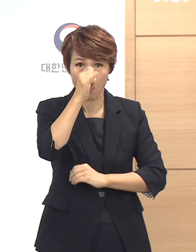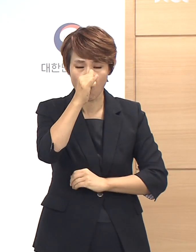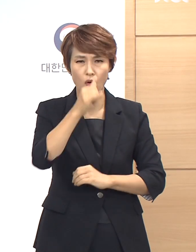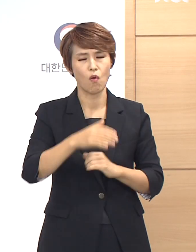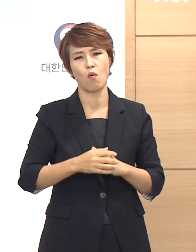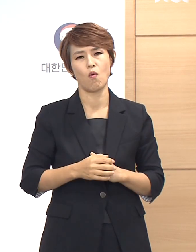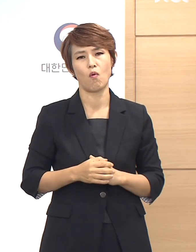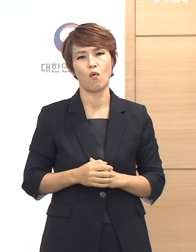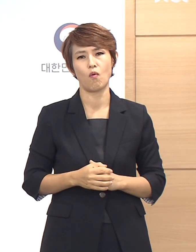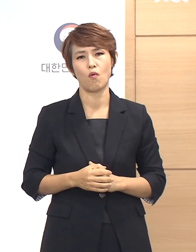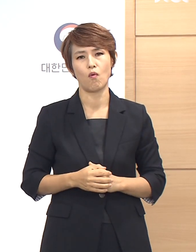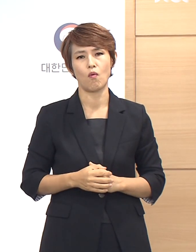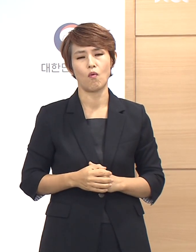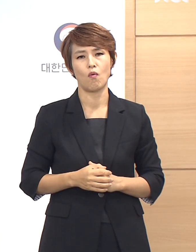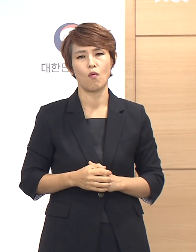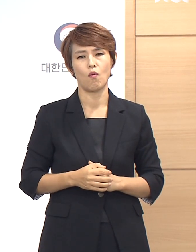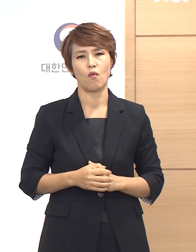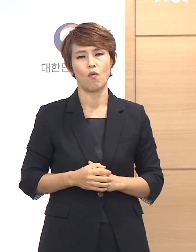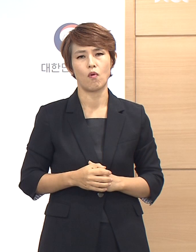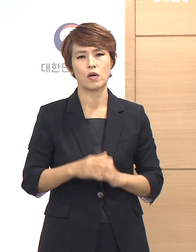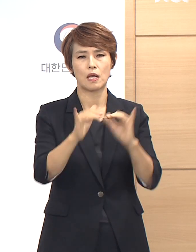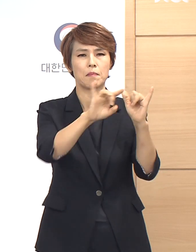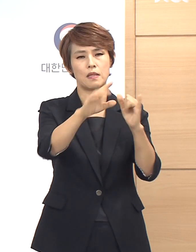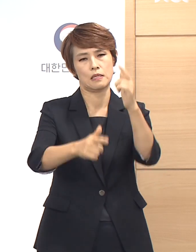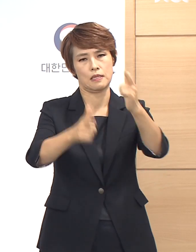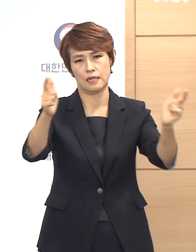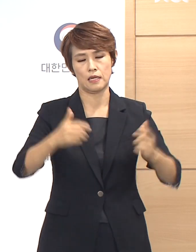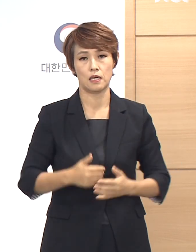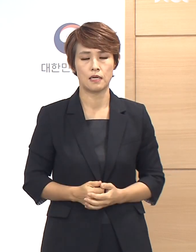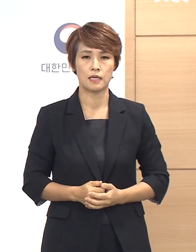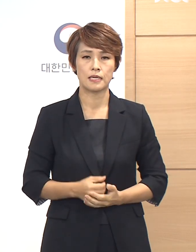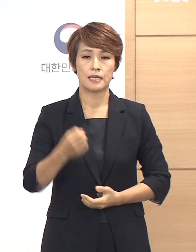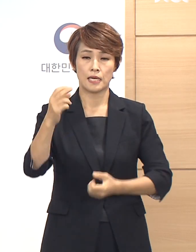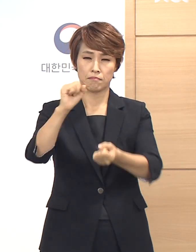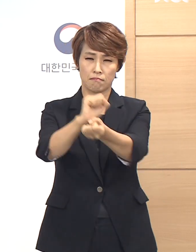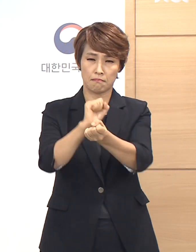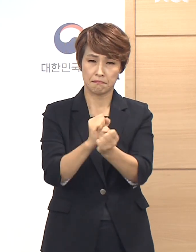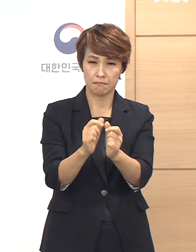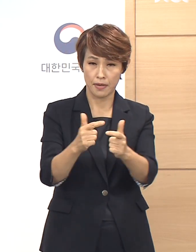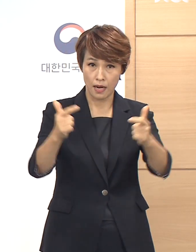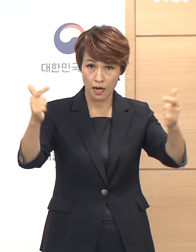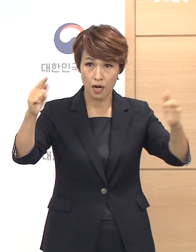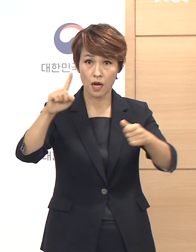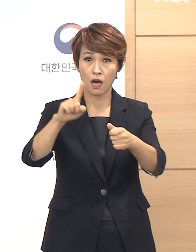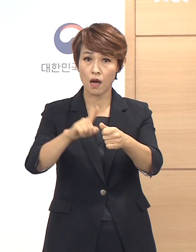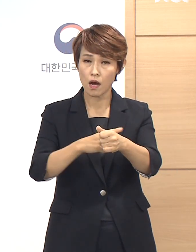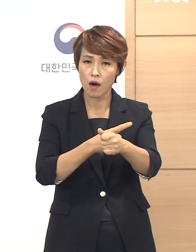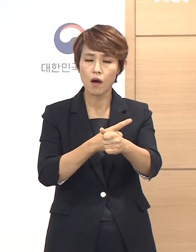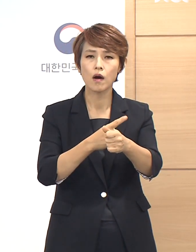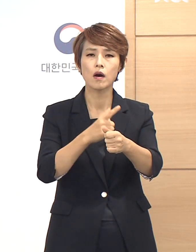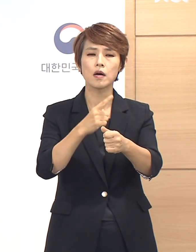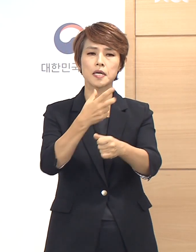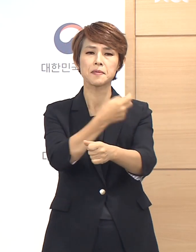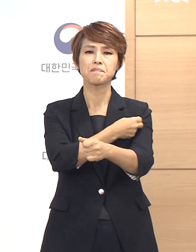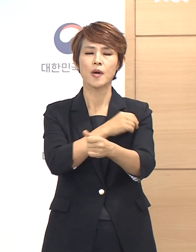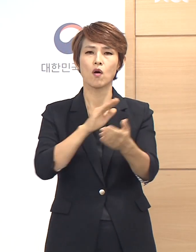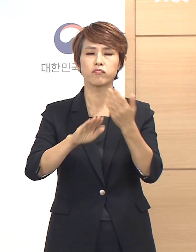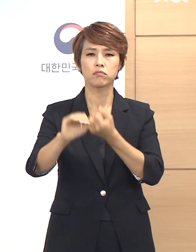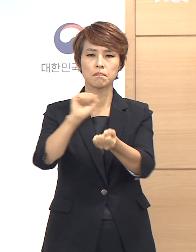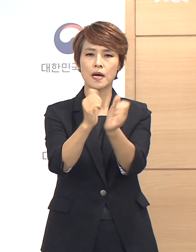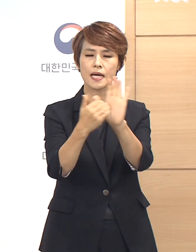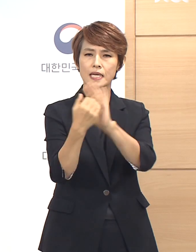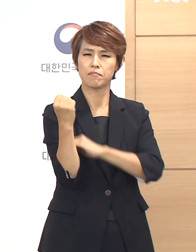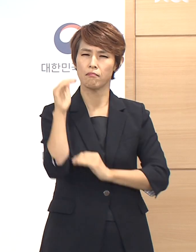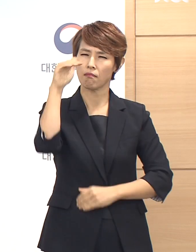있는 재감염률을 보면서 이게 재감염이 증가하니까 백신으로 생긴 면역이 많이